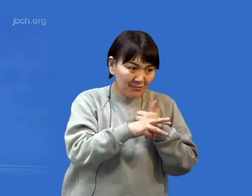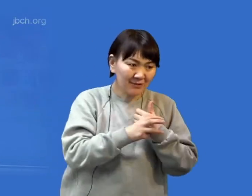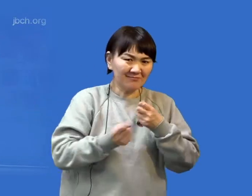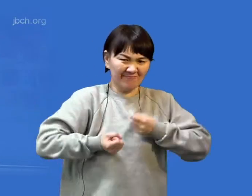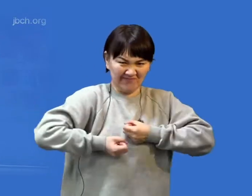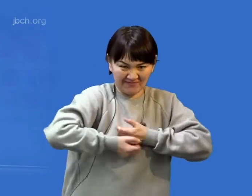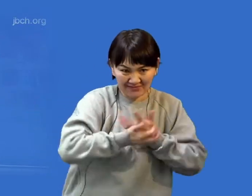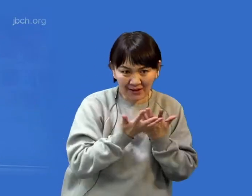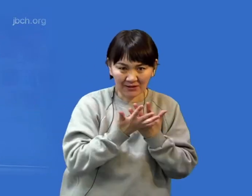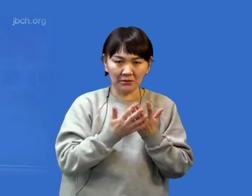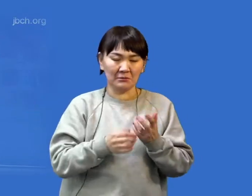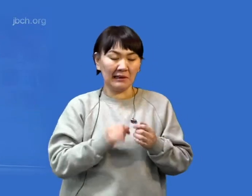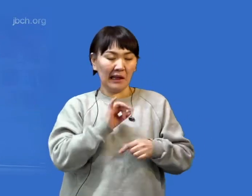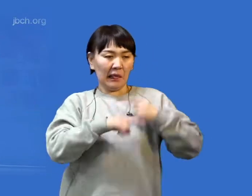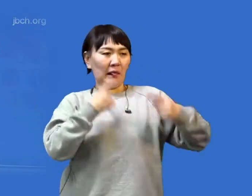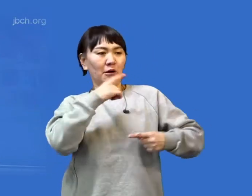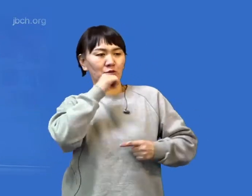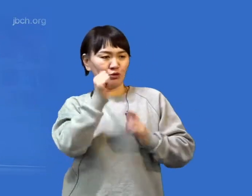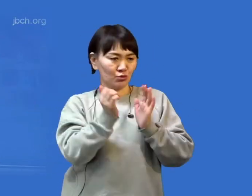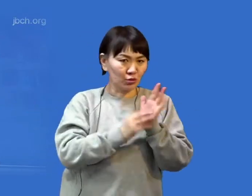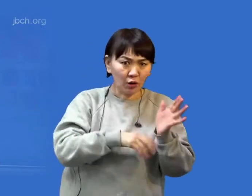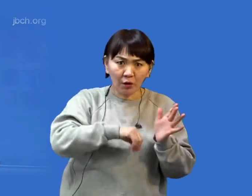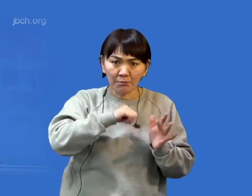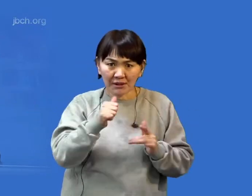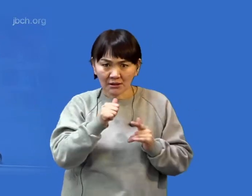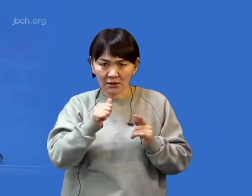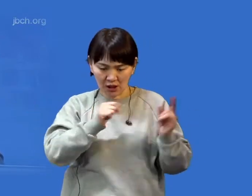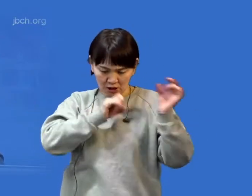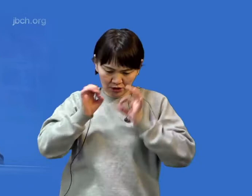ээ илүүч биш дутууч биш.